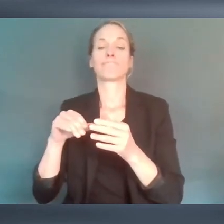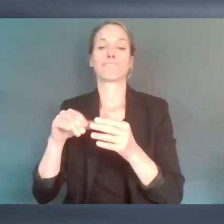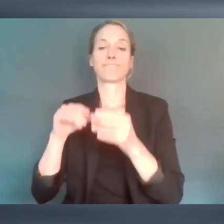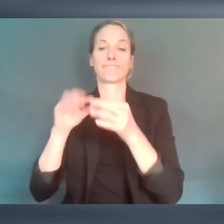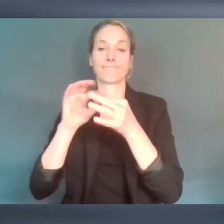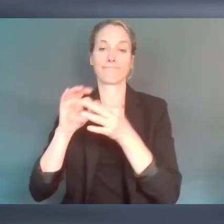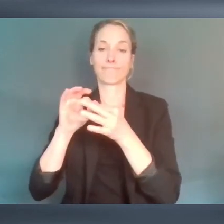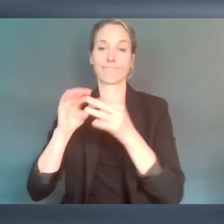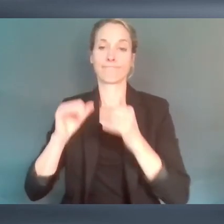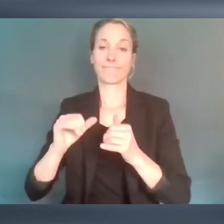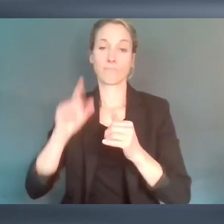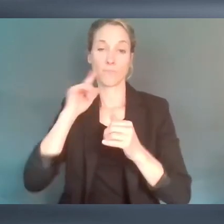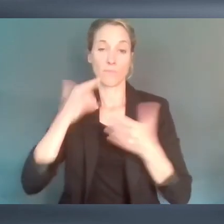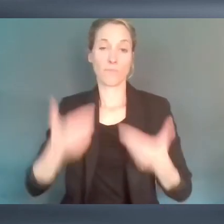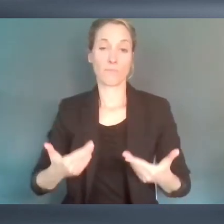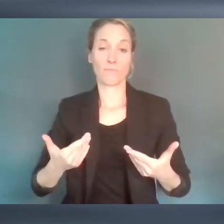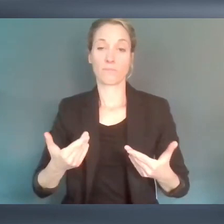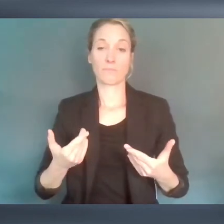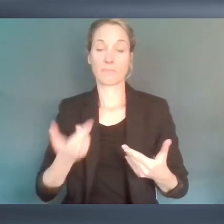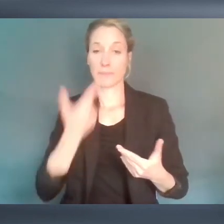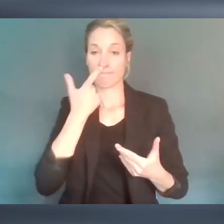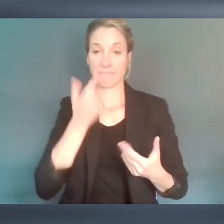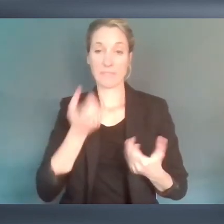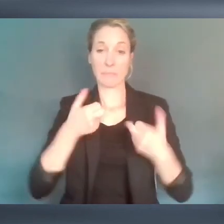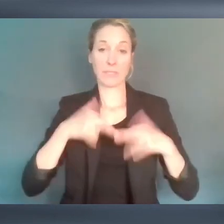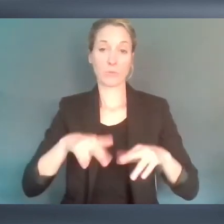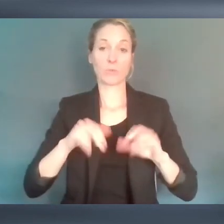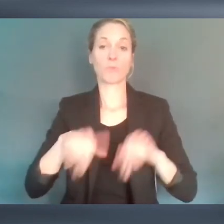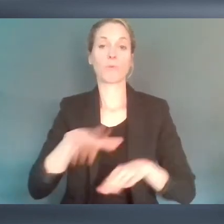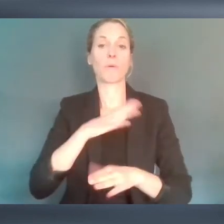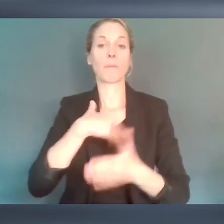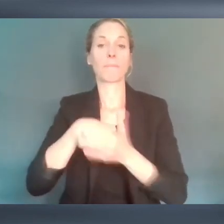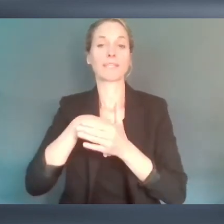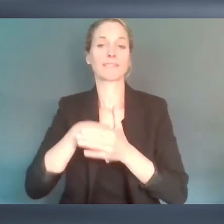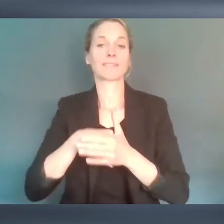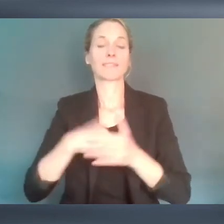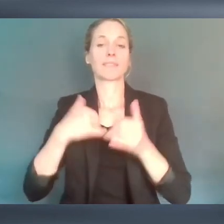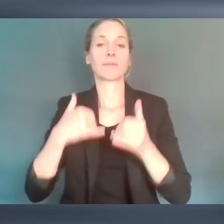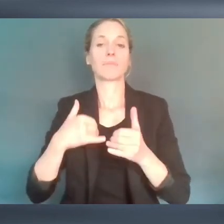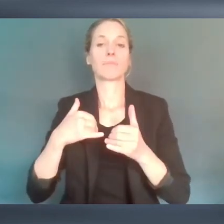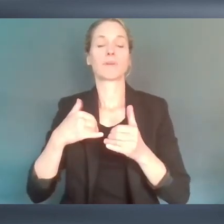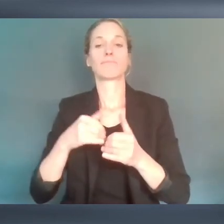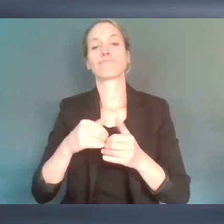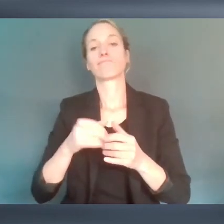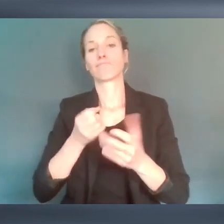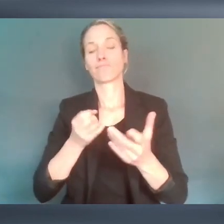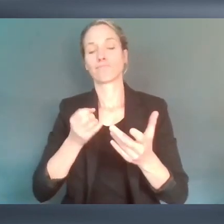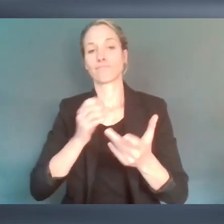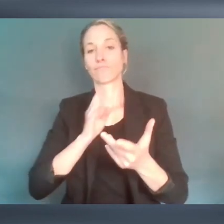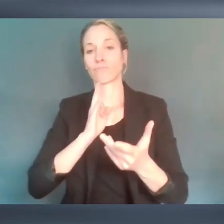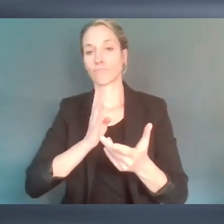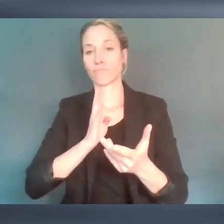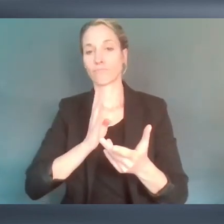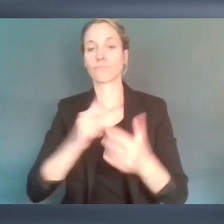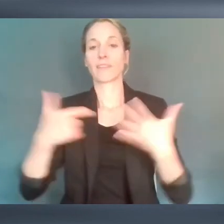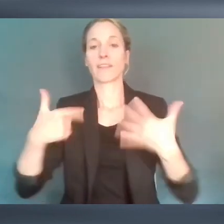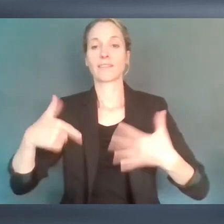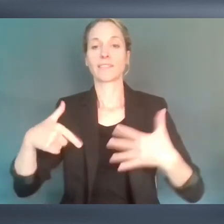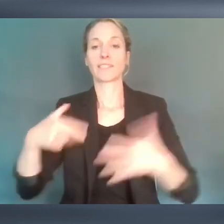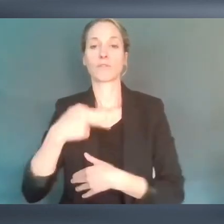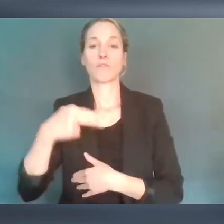de pouvoir être présent pour des questions le 17 novembre, compte tenu que je suis pris pour une formation auprès d'un